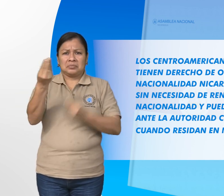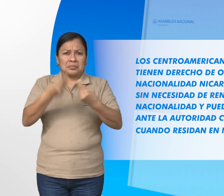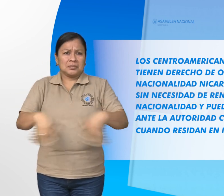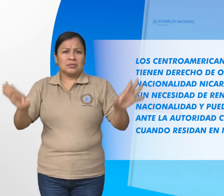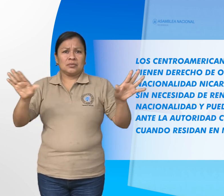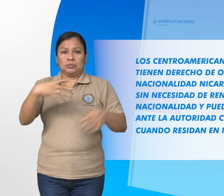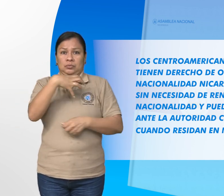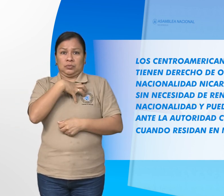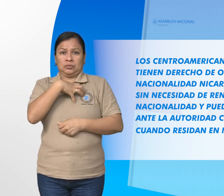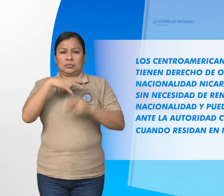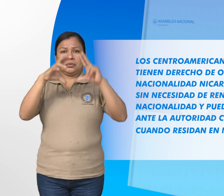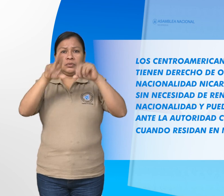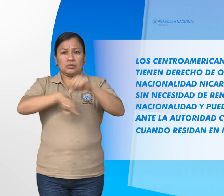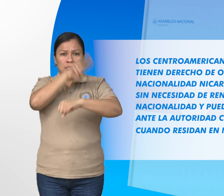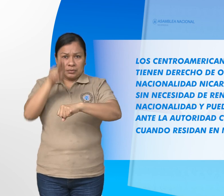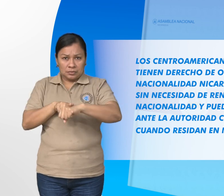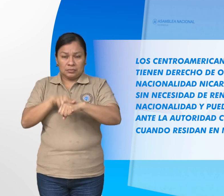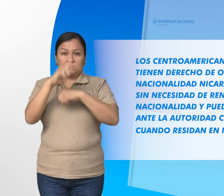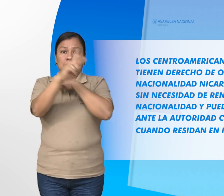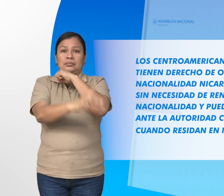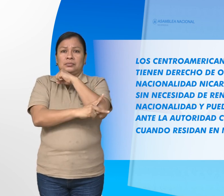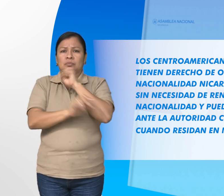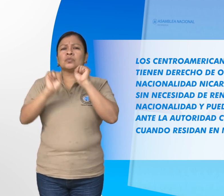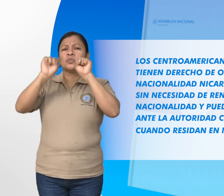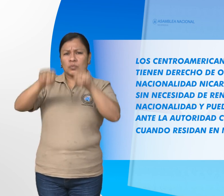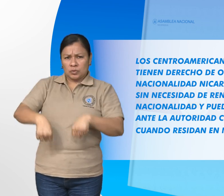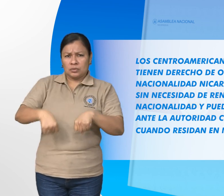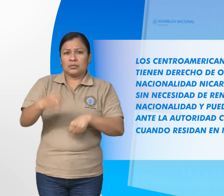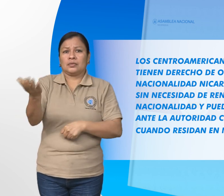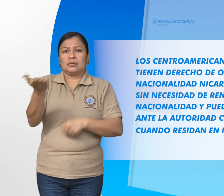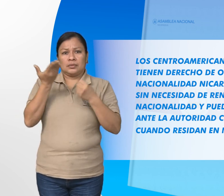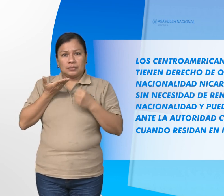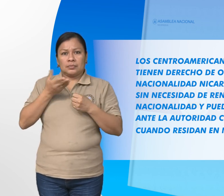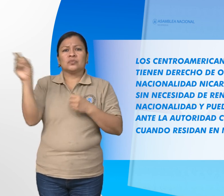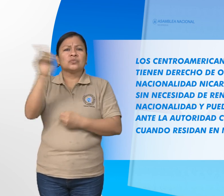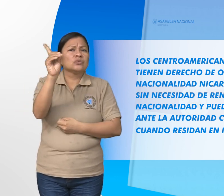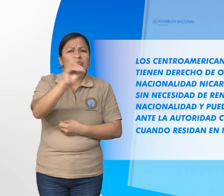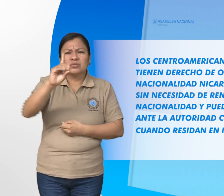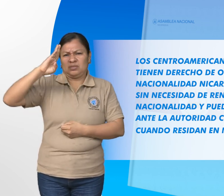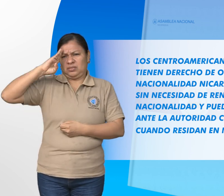pueden solicitarla ante la autoridad competente cuando residan en Nicaragua.